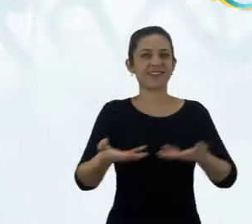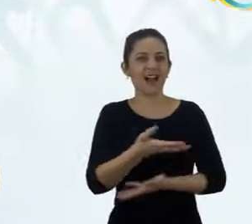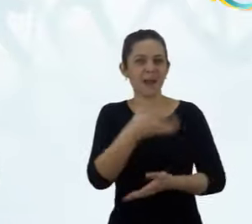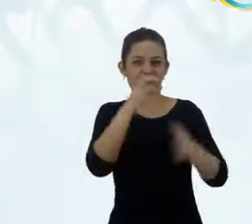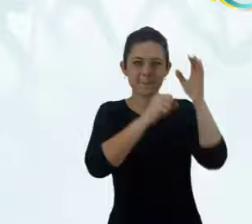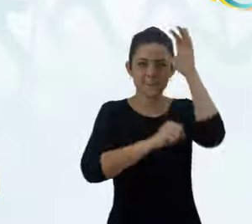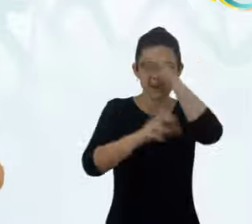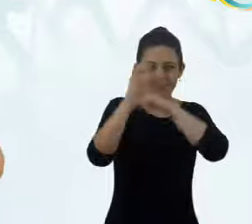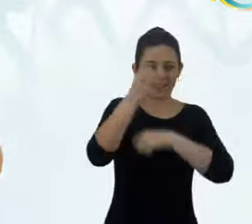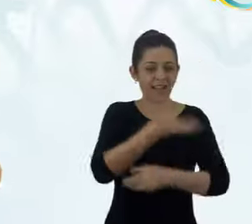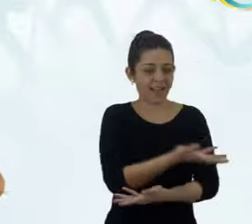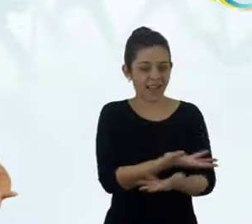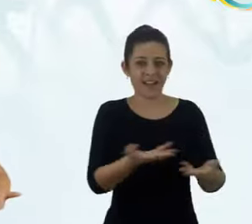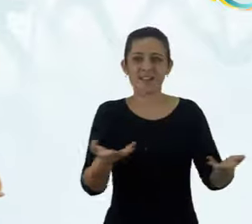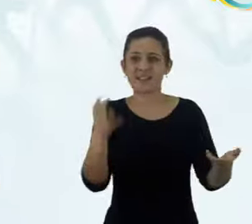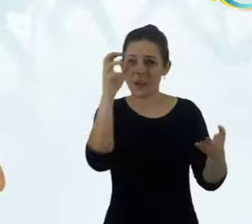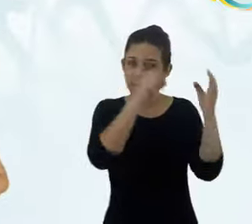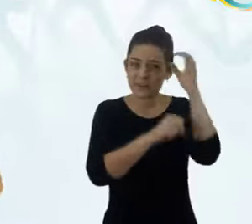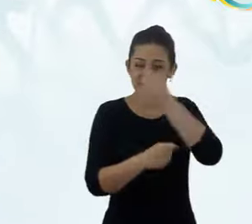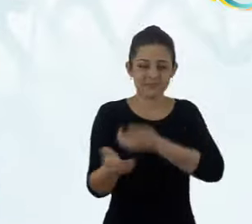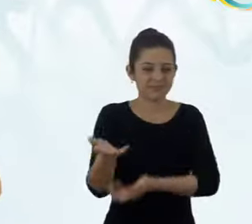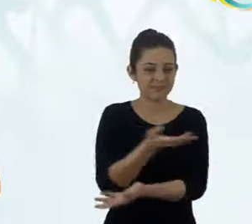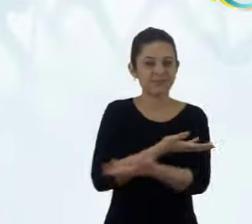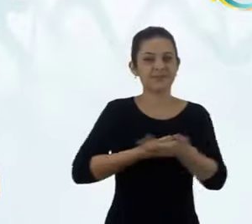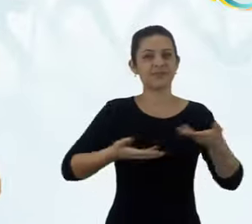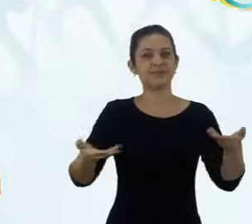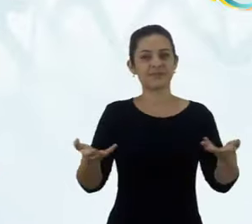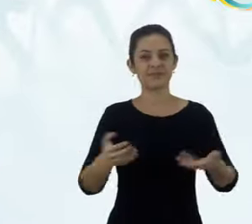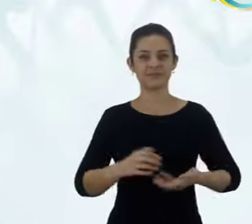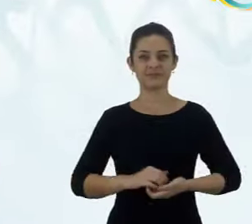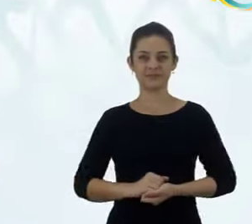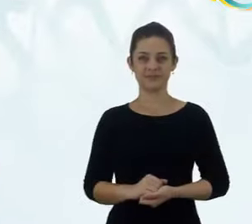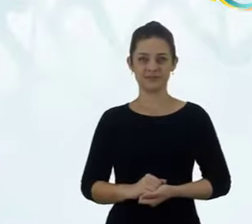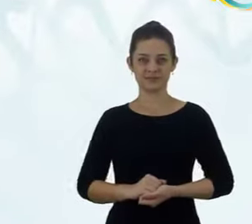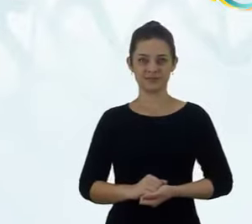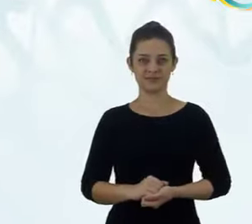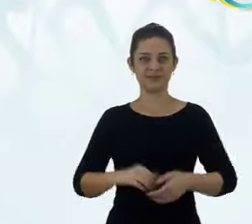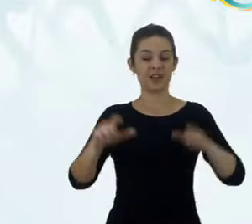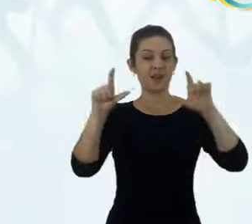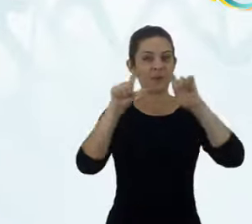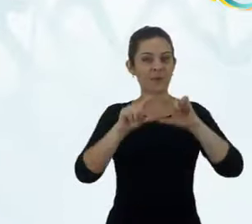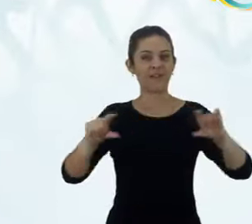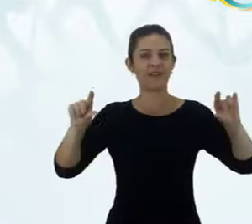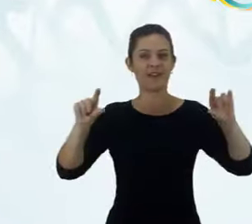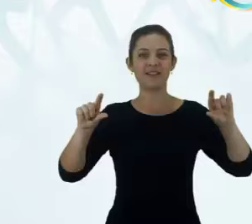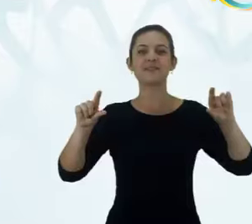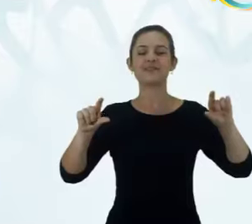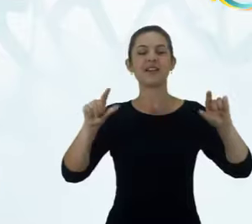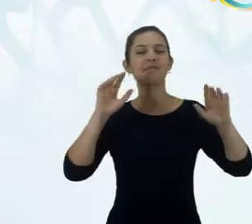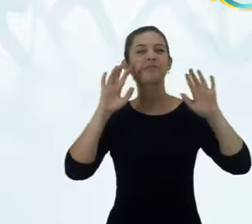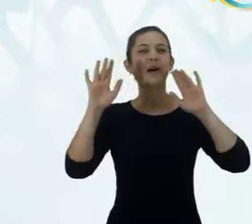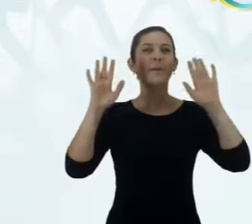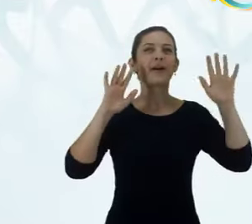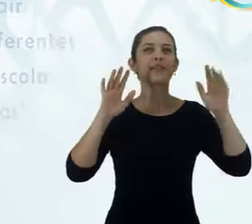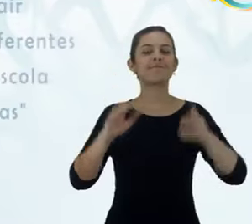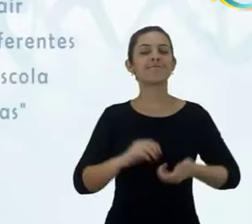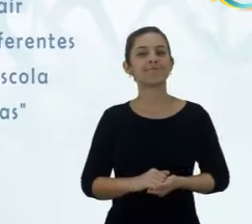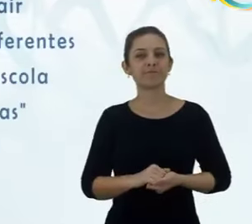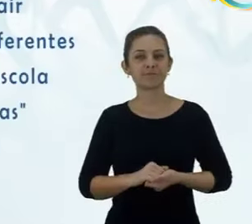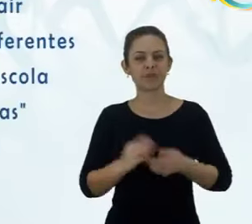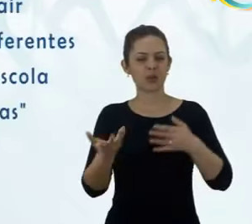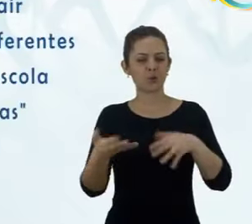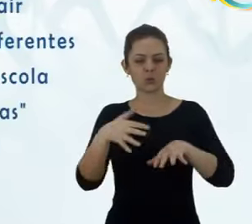além de você estar aprendendo, as crianças também vão ter essa troca dentro da sala de aula. Uma frase para vocês